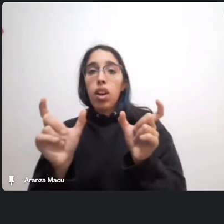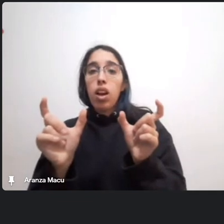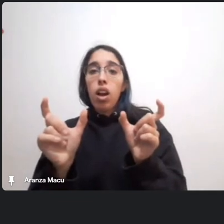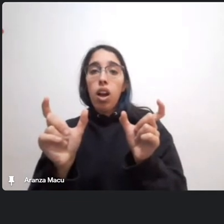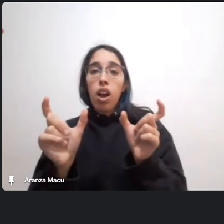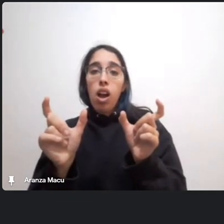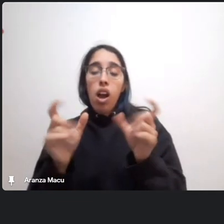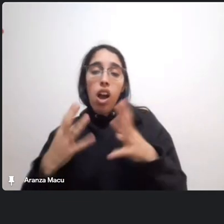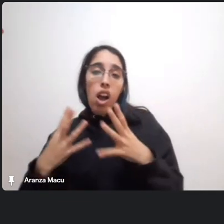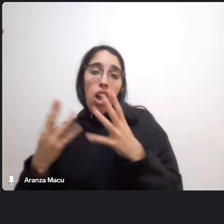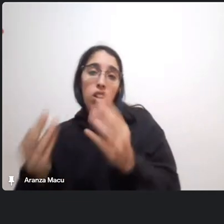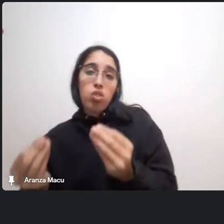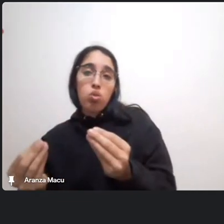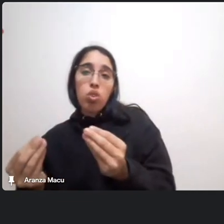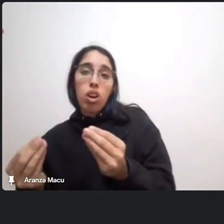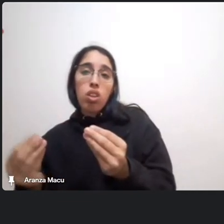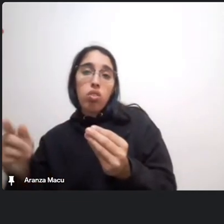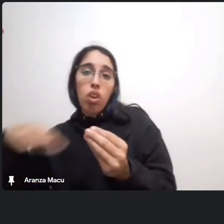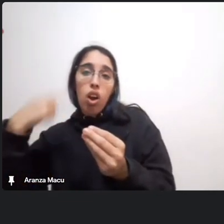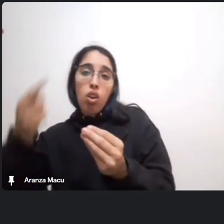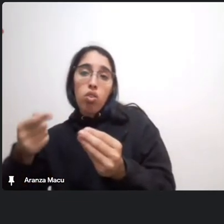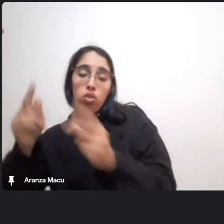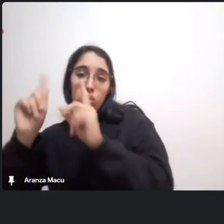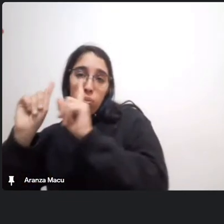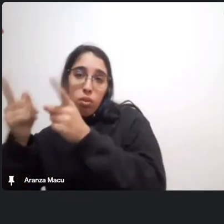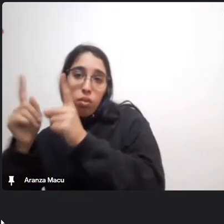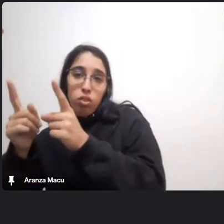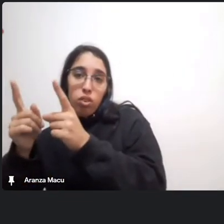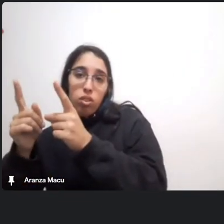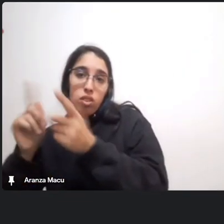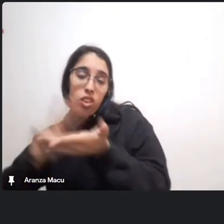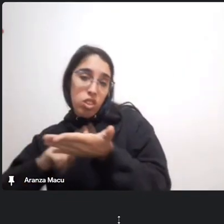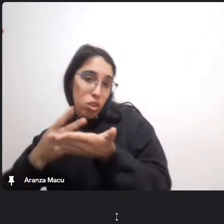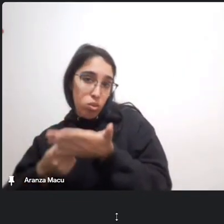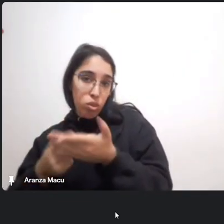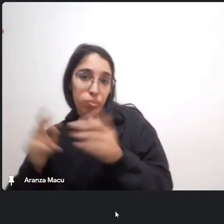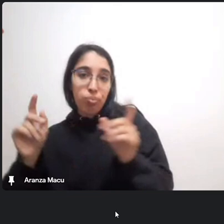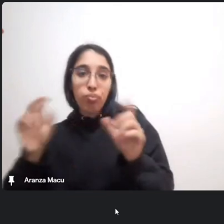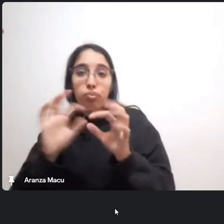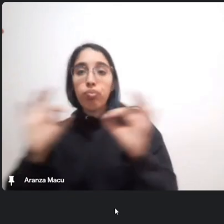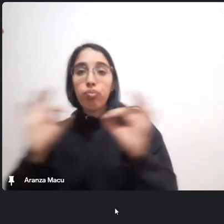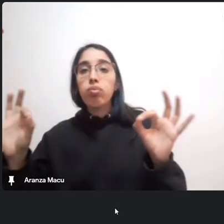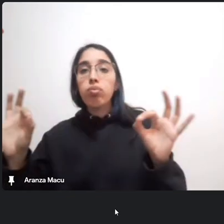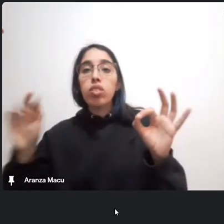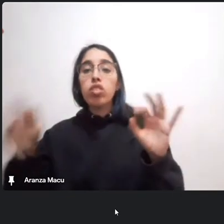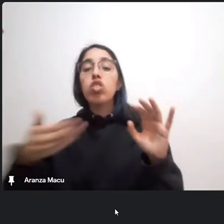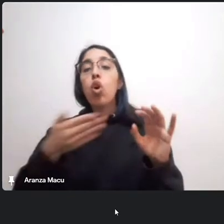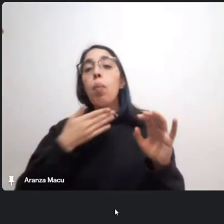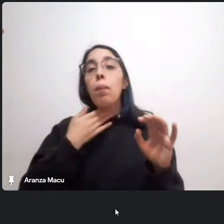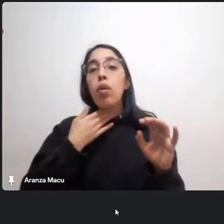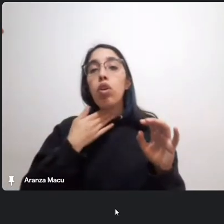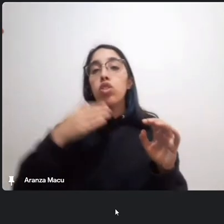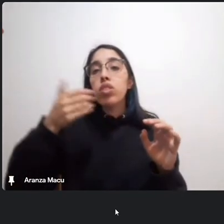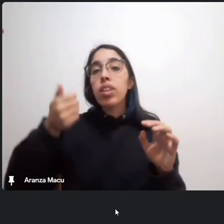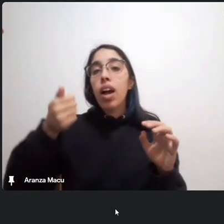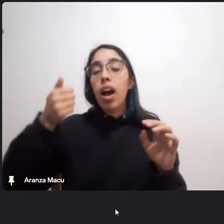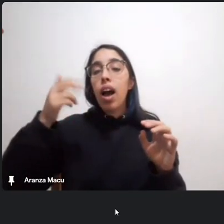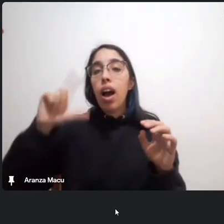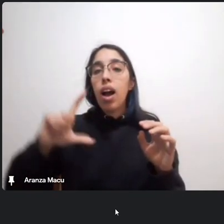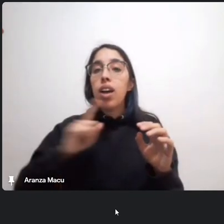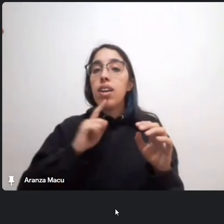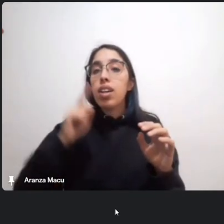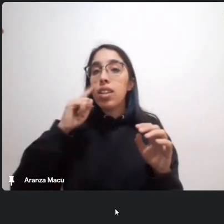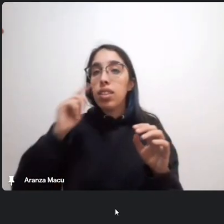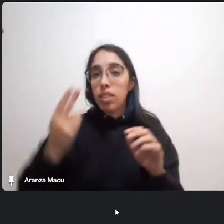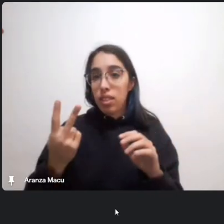los docentes y capacitadores. Entonces eso está en voz activa lo que se dice, ¿sí? Es diferente, no han sido